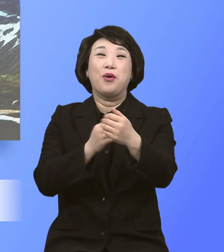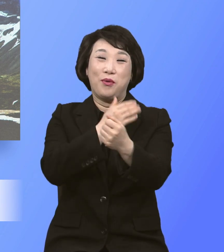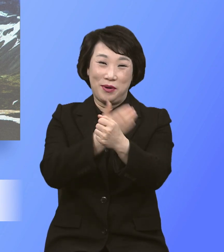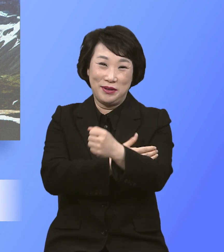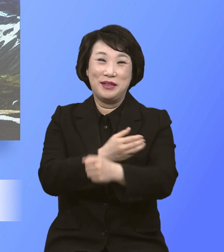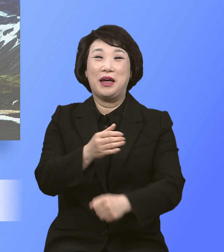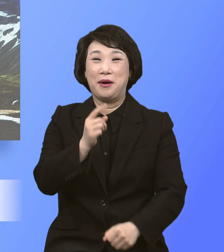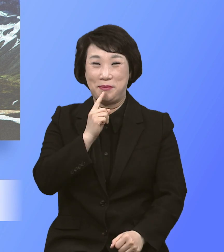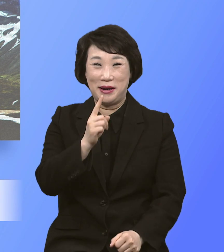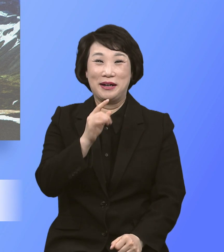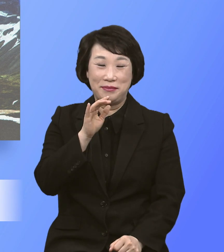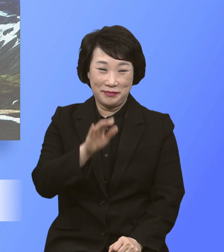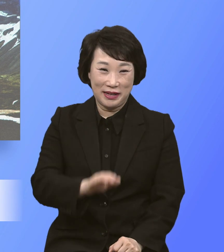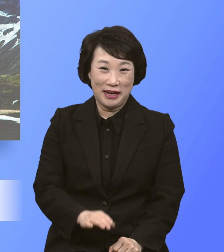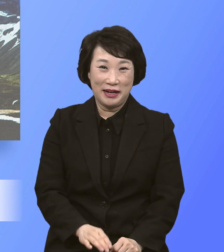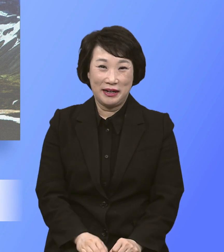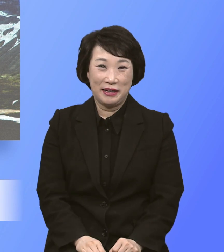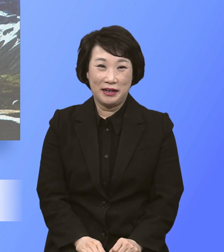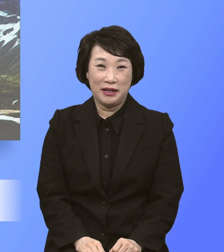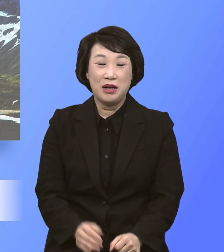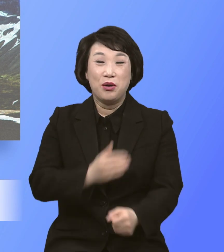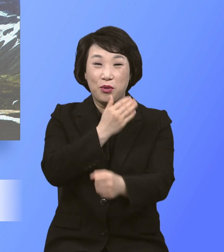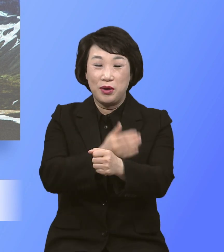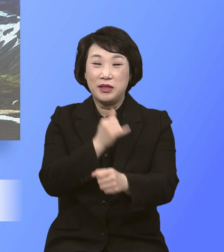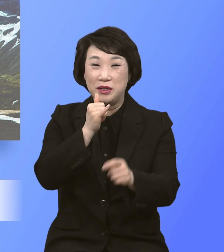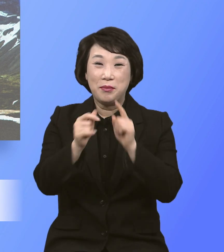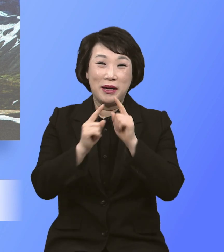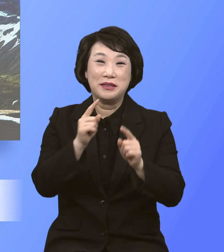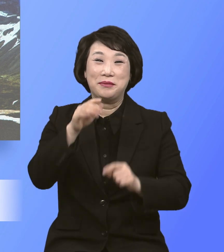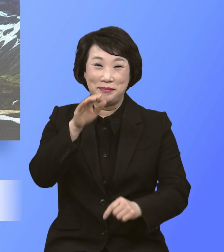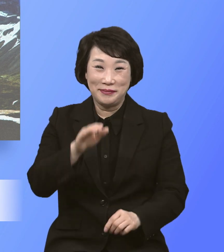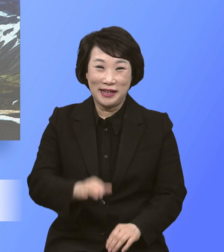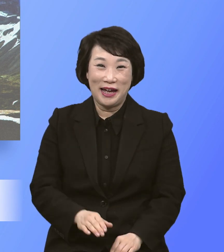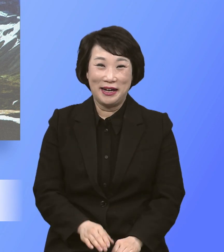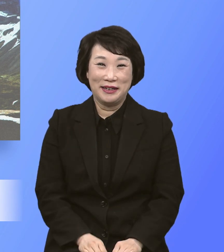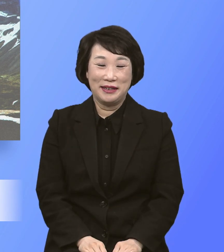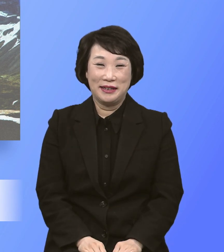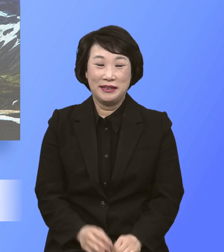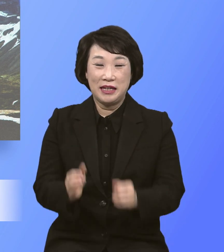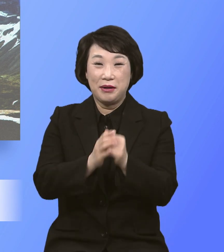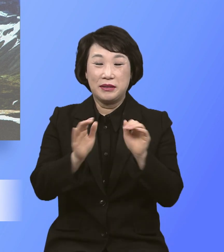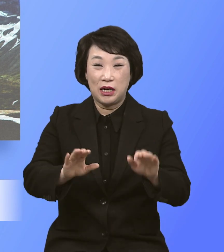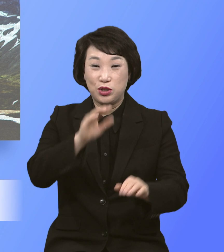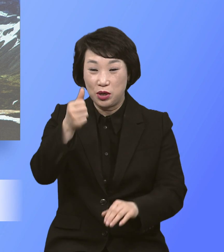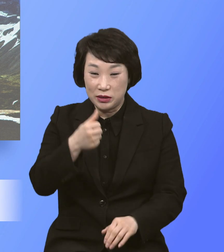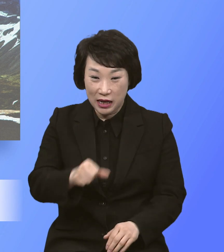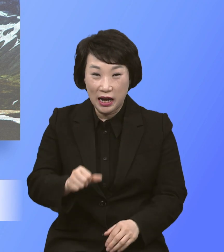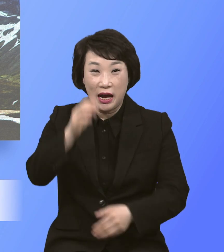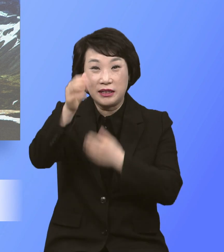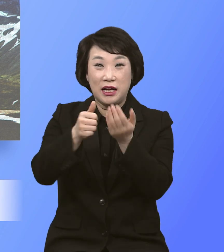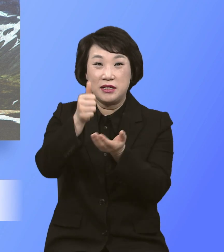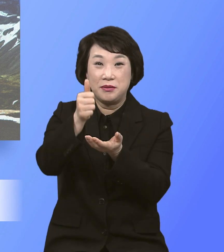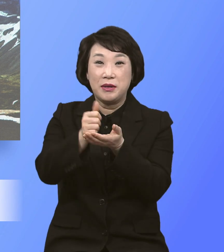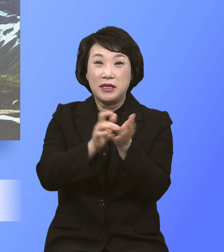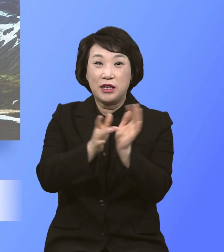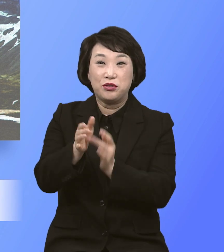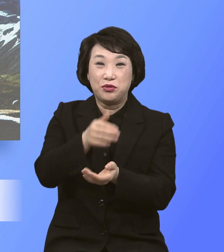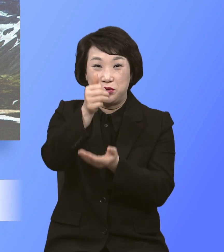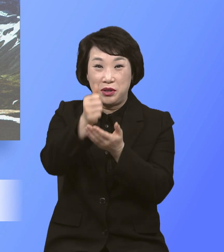권세 있는 말씀, 권세 있는 말씀. 그러므로 성장 하나님 예수